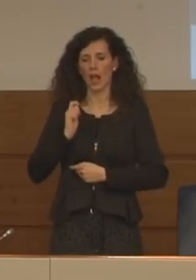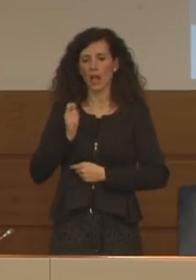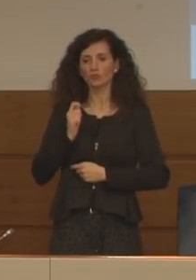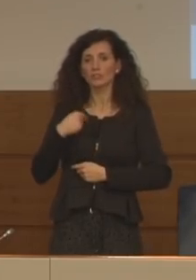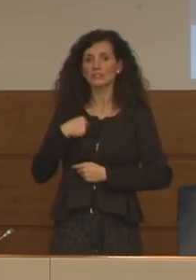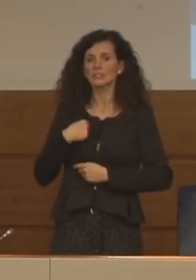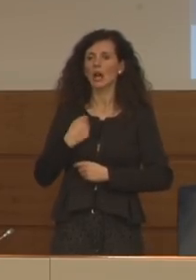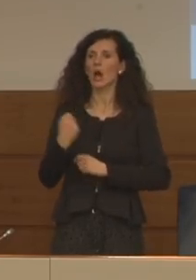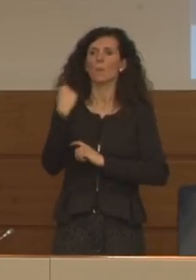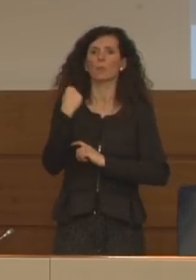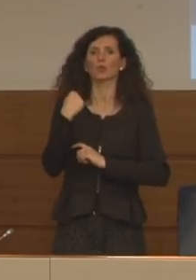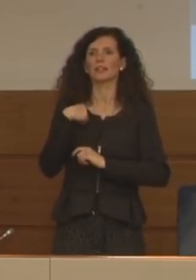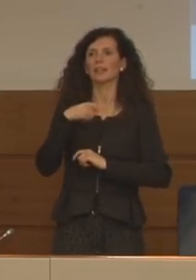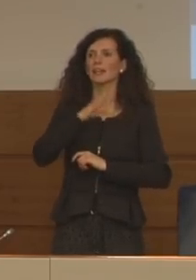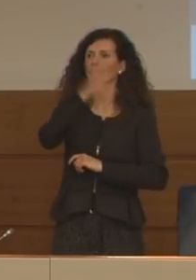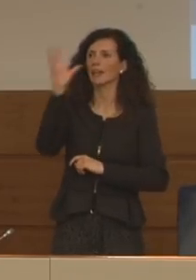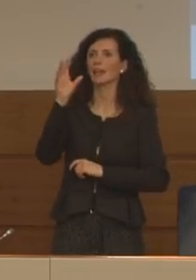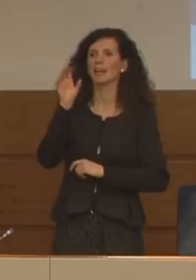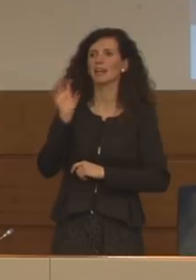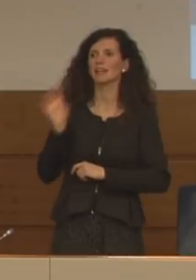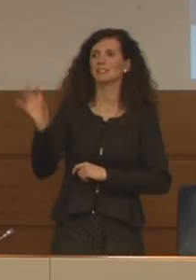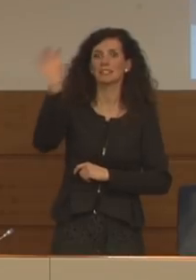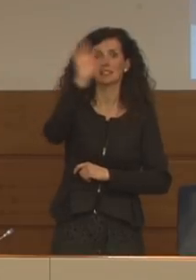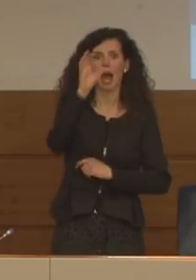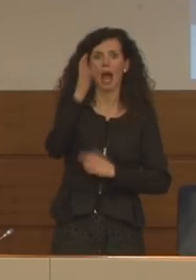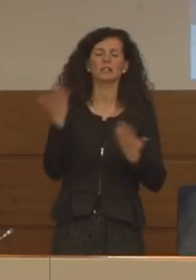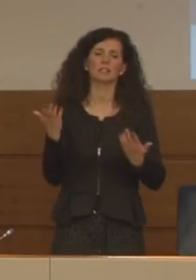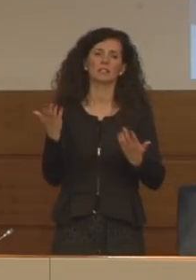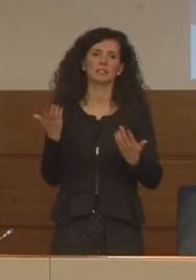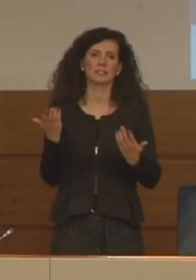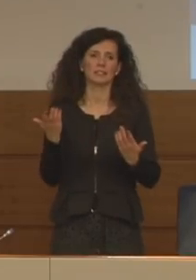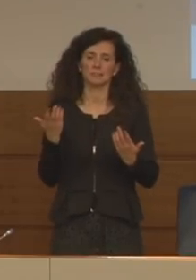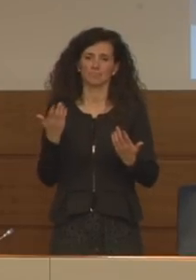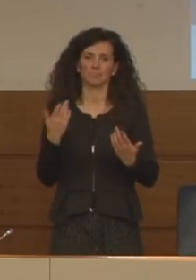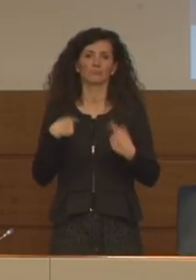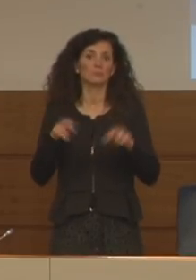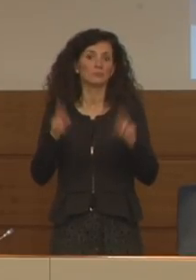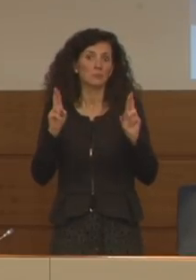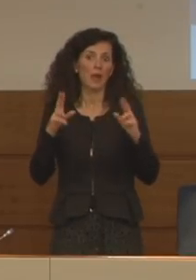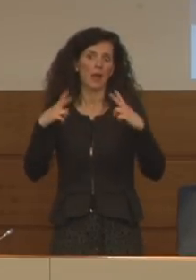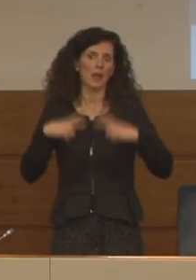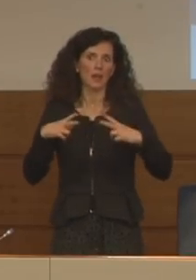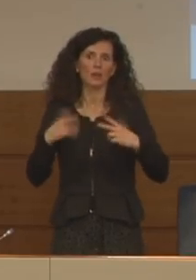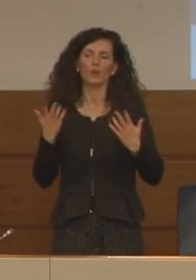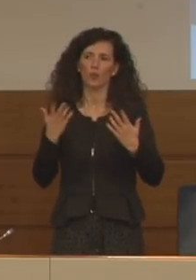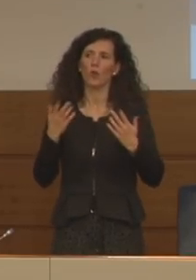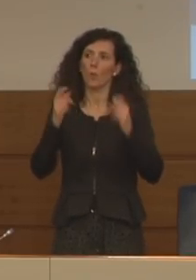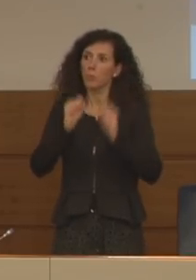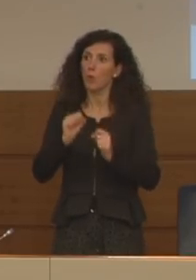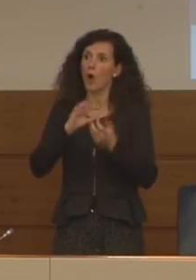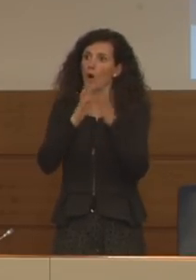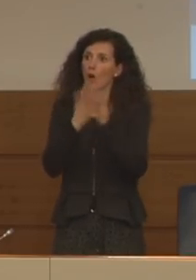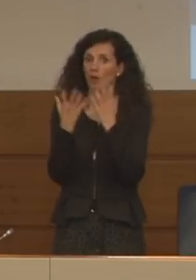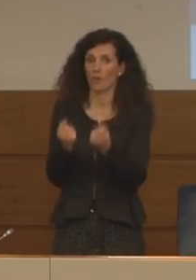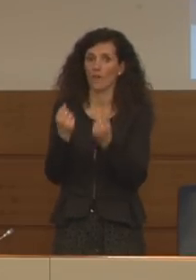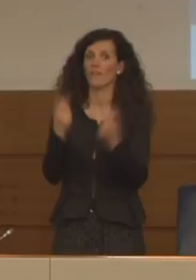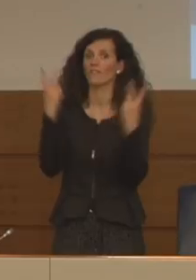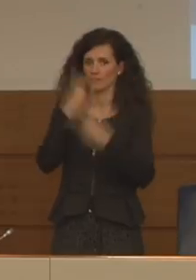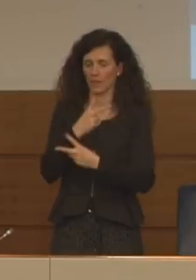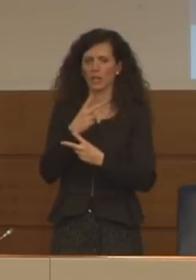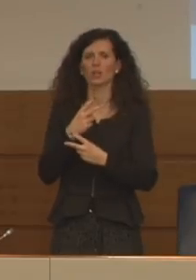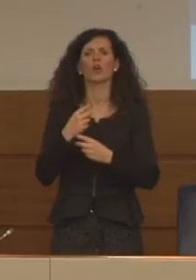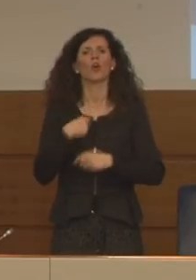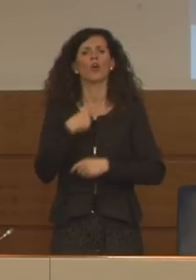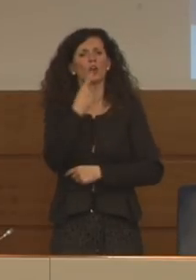nazionali queste sono cose che ci si augura di vedere concretizzata devo anche dire che l'ufficio regionale dell ams